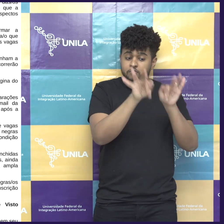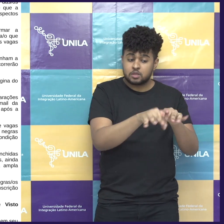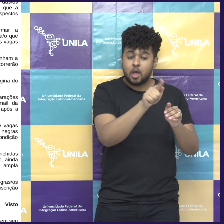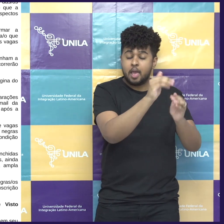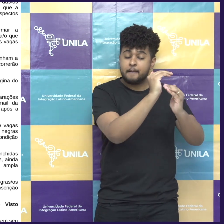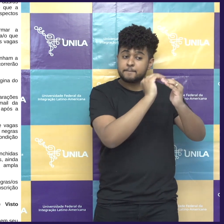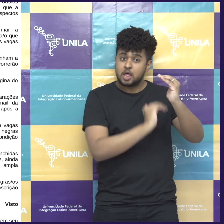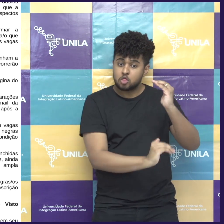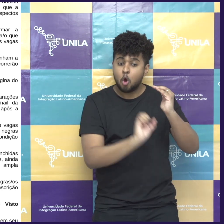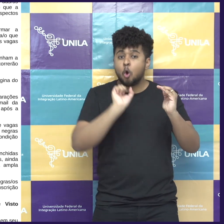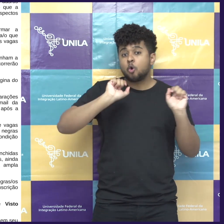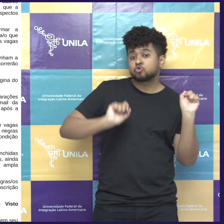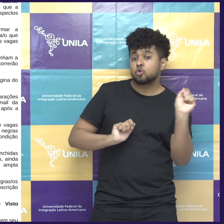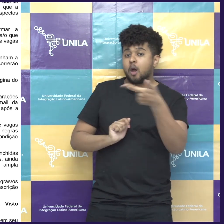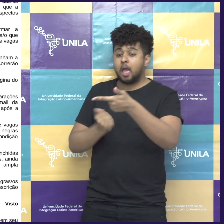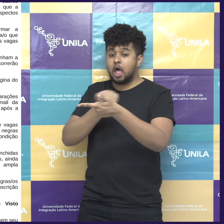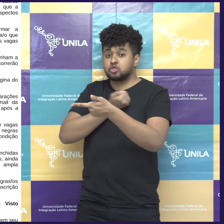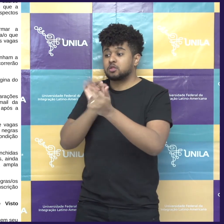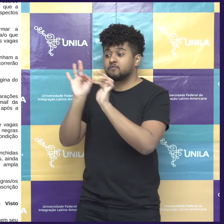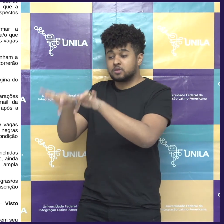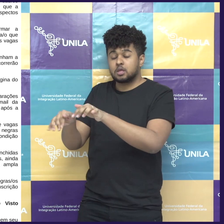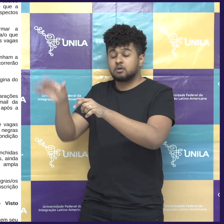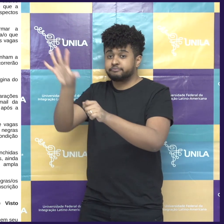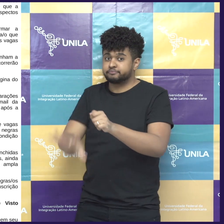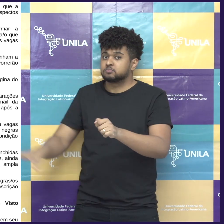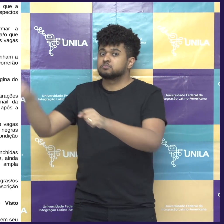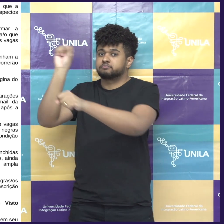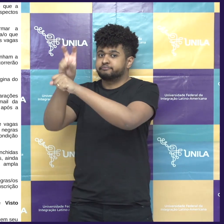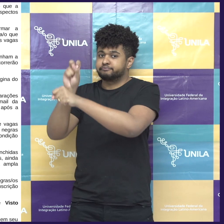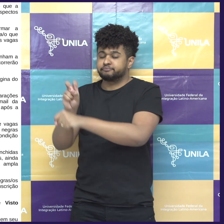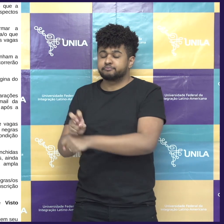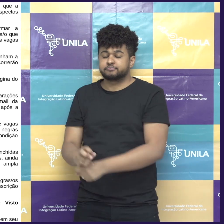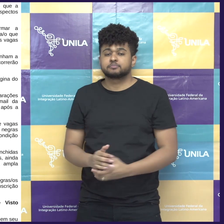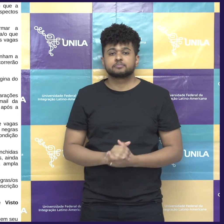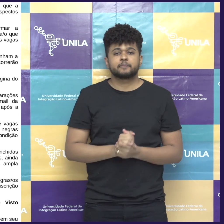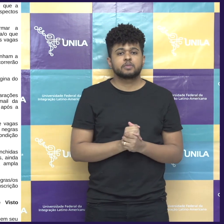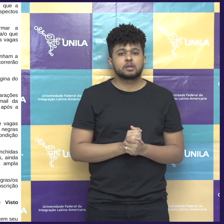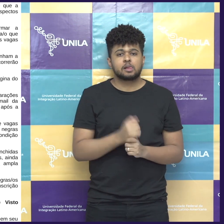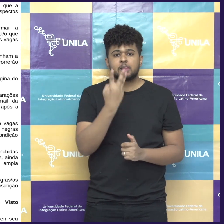nota final do candidato da ampla concorrência.